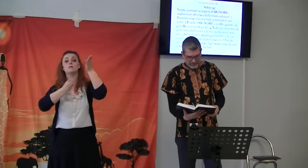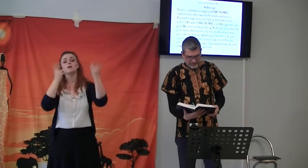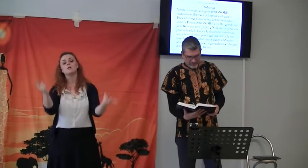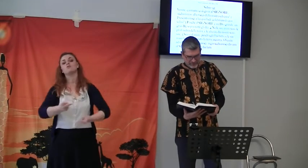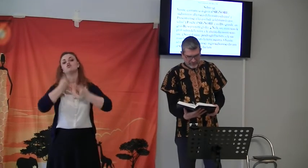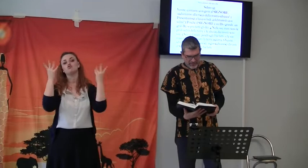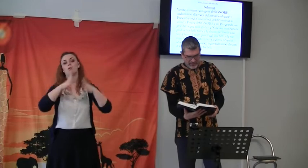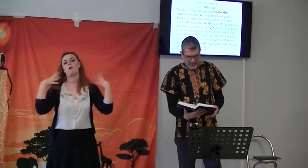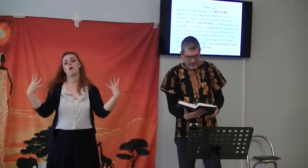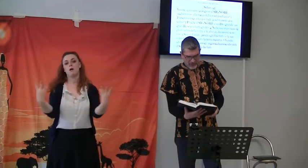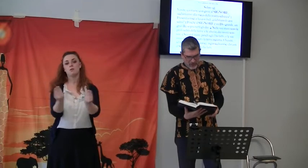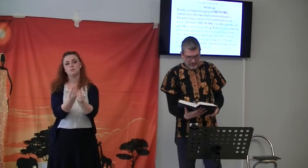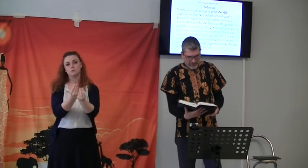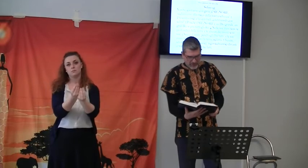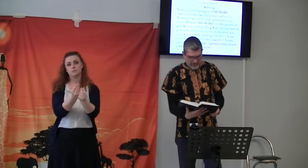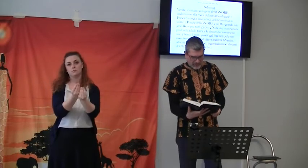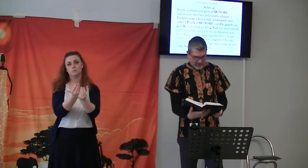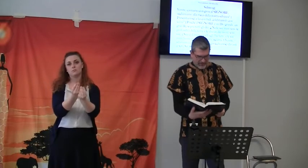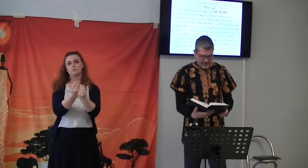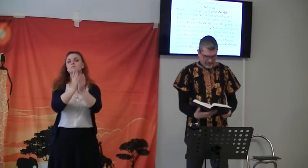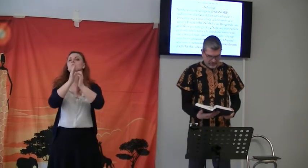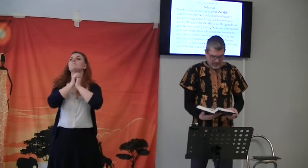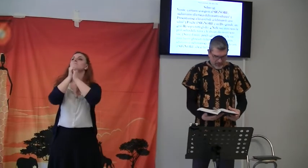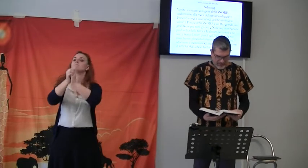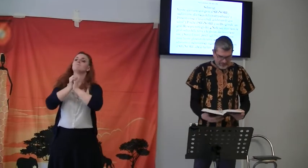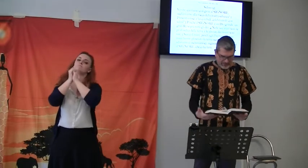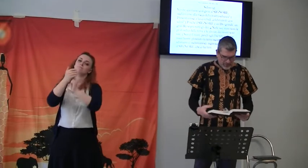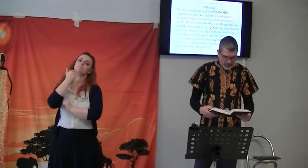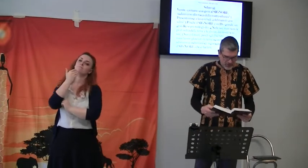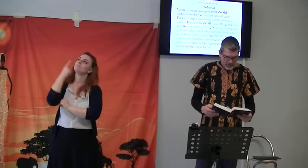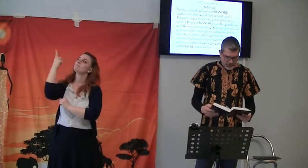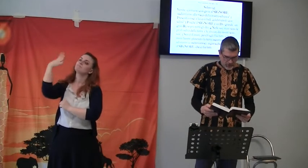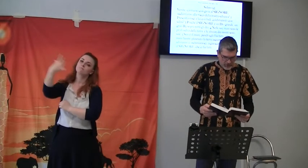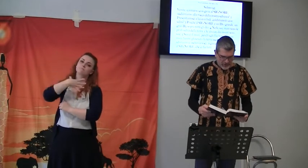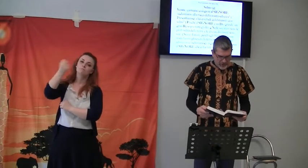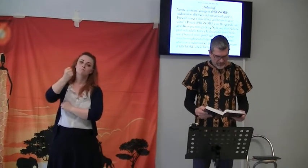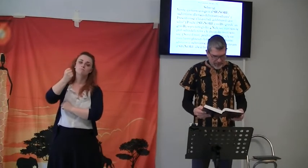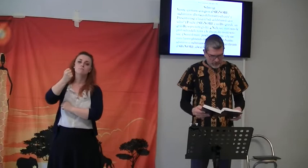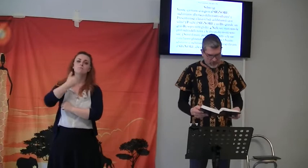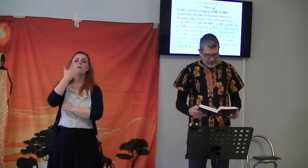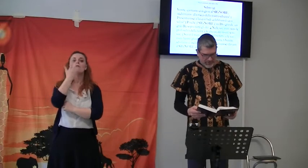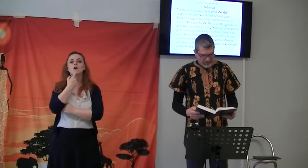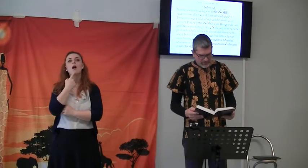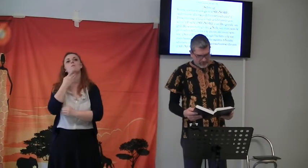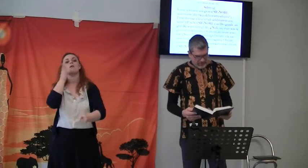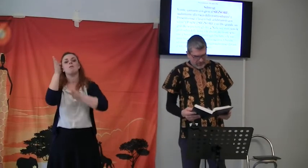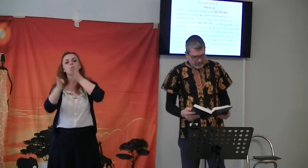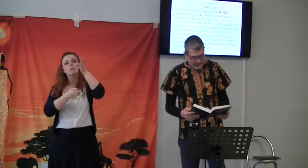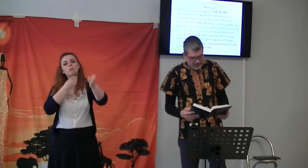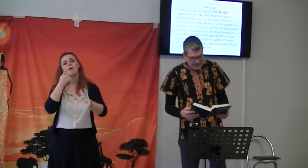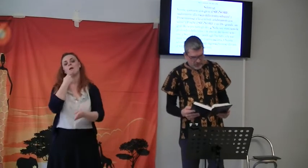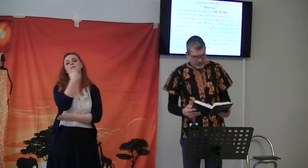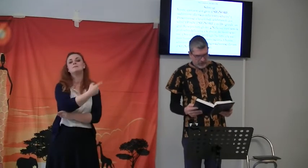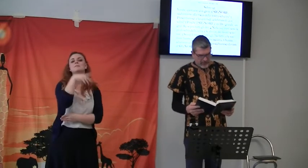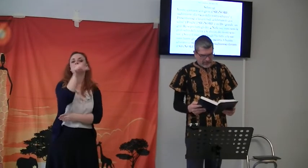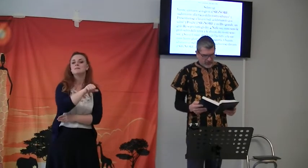Signore, acclamiamo la rocca della nostra salvezza, presentiamoci a Lui con lodi, celebriamolo con salmi, poiché